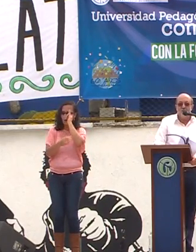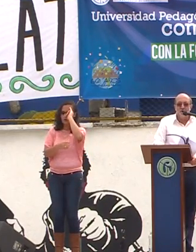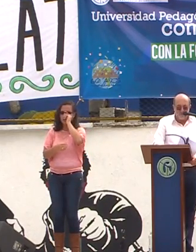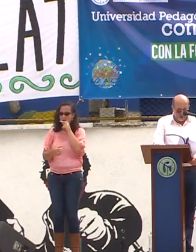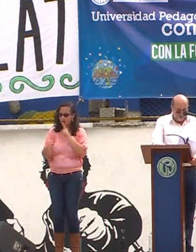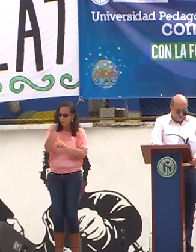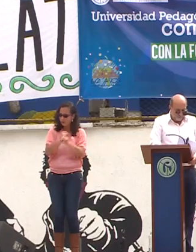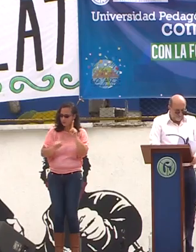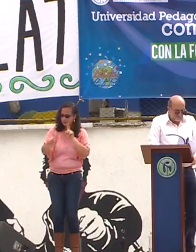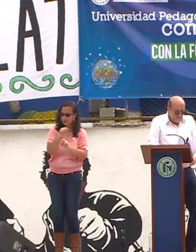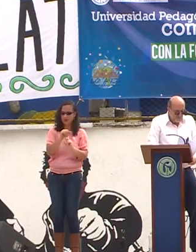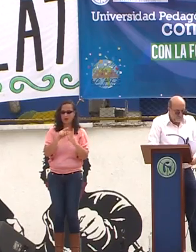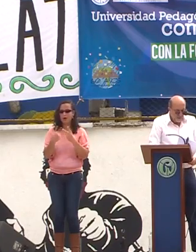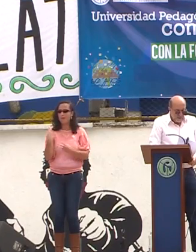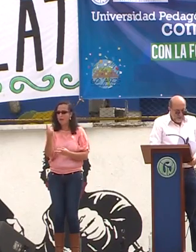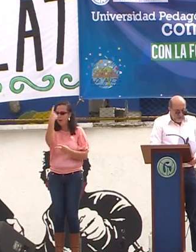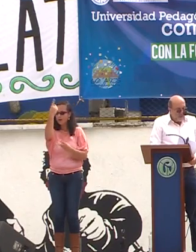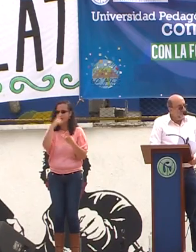y económico.